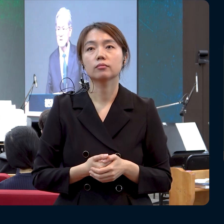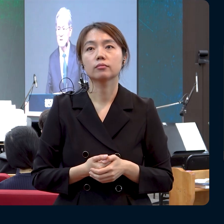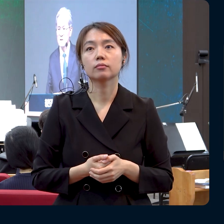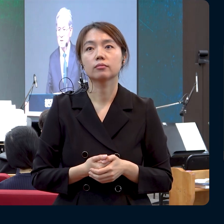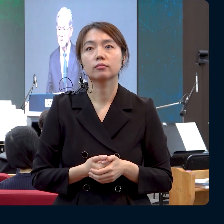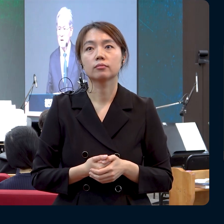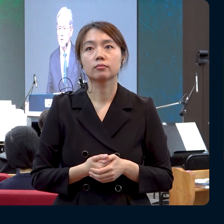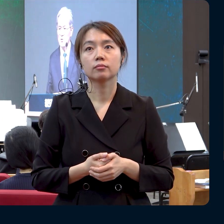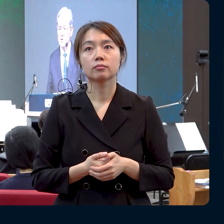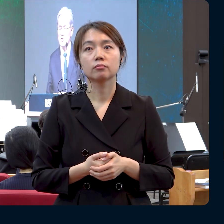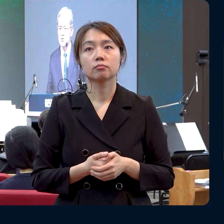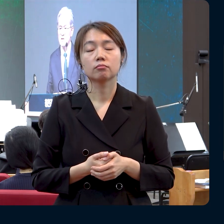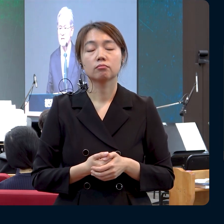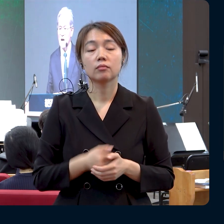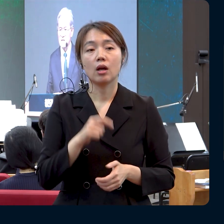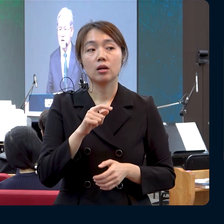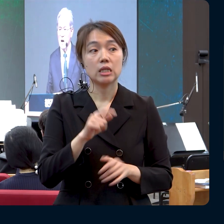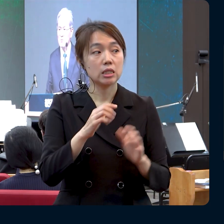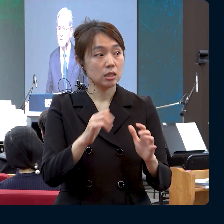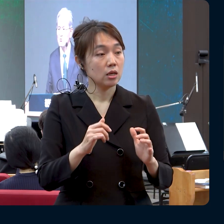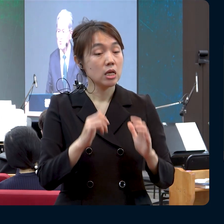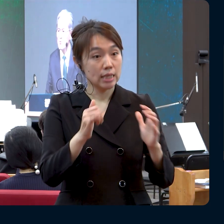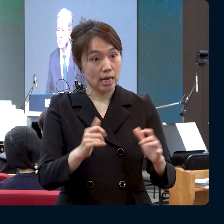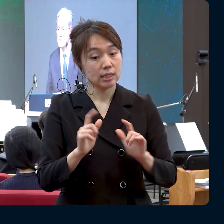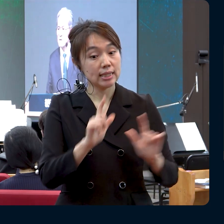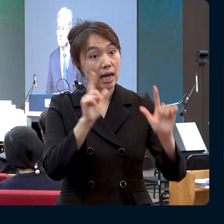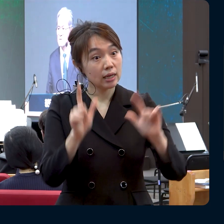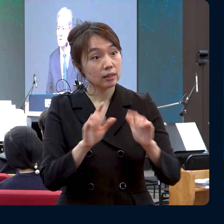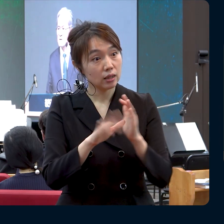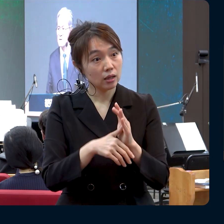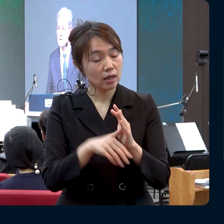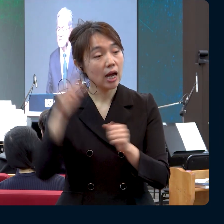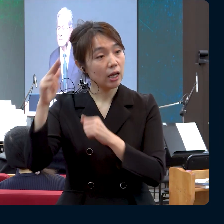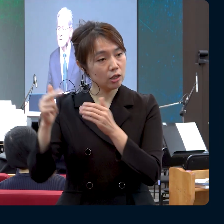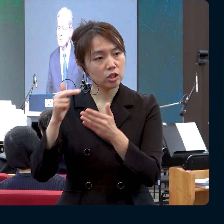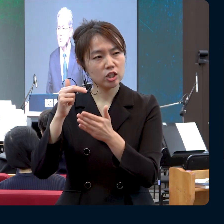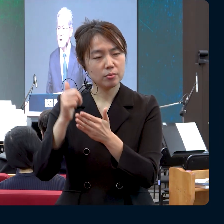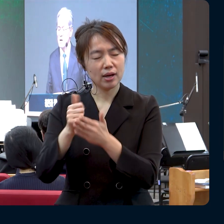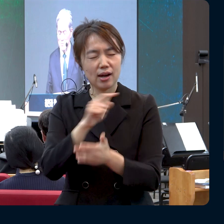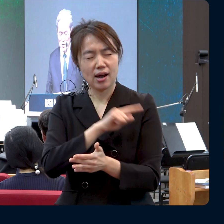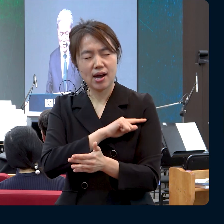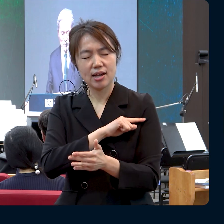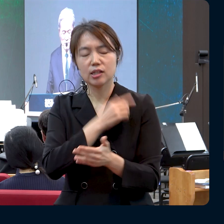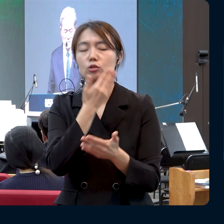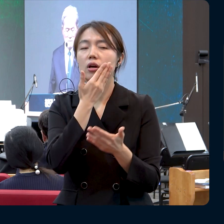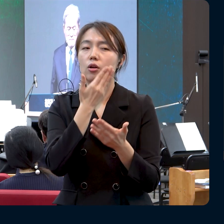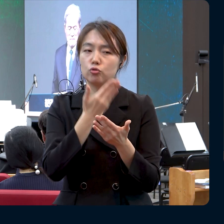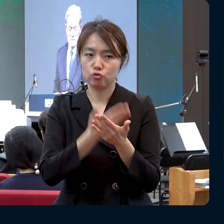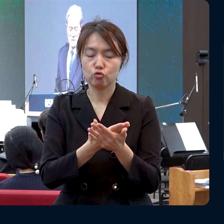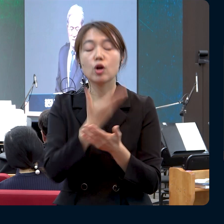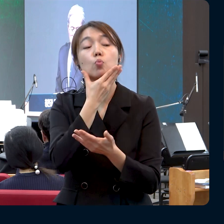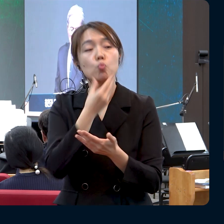이거는 이 땅 가운데 우리에게 주어지는 가장 아름다운 축복입니다. 칭찬과 명성.